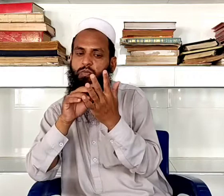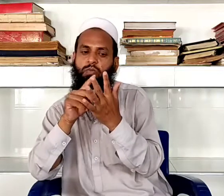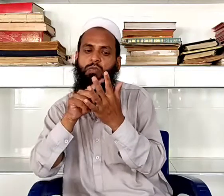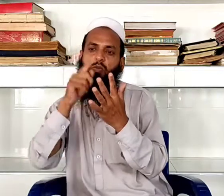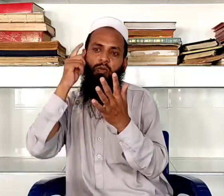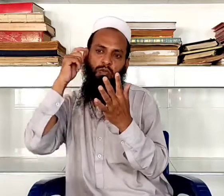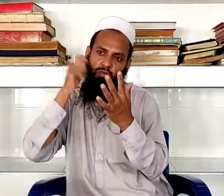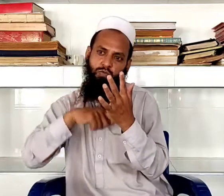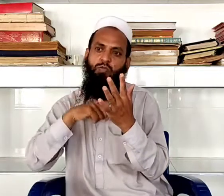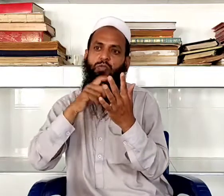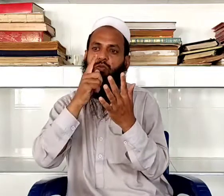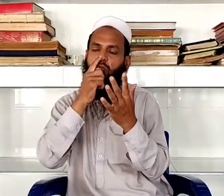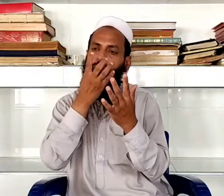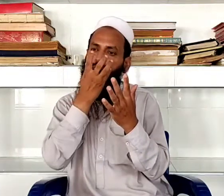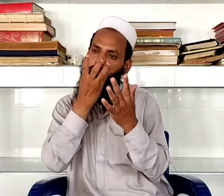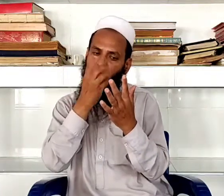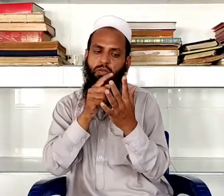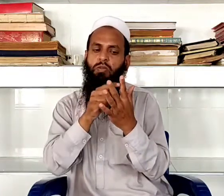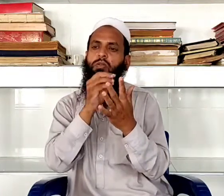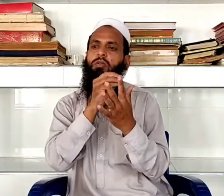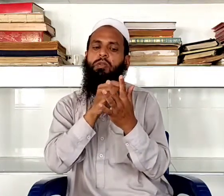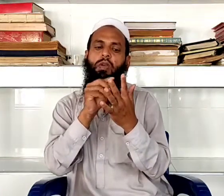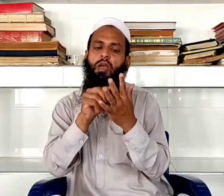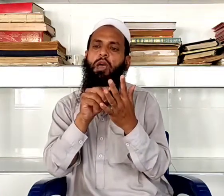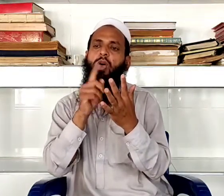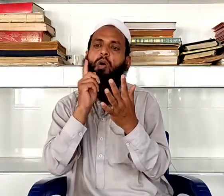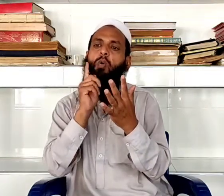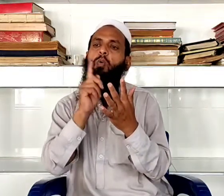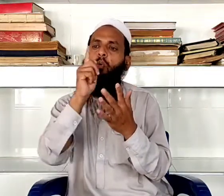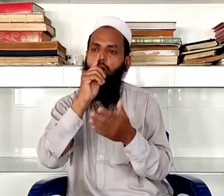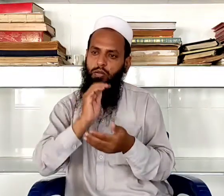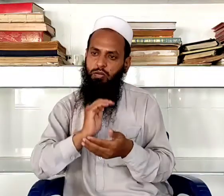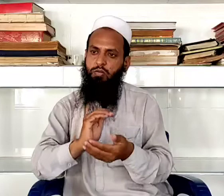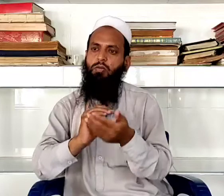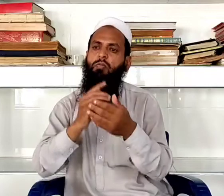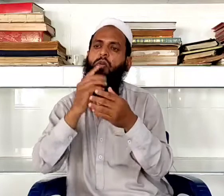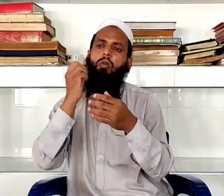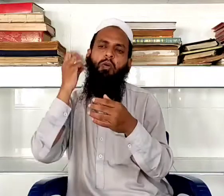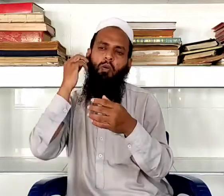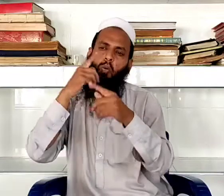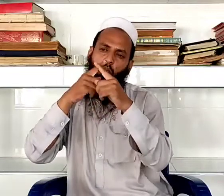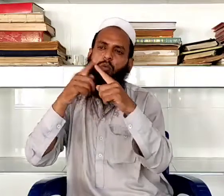ام کلثوم جو کہ شیخ خدا علی المرتضی رضی اللہ تعالی عنہ کی بیٹی